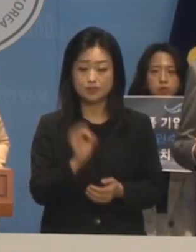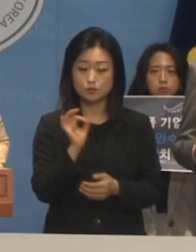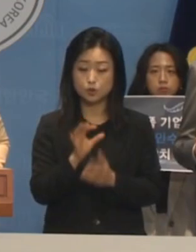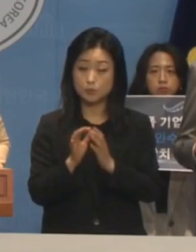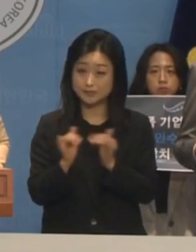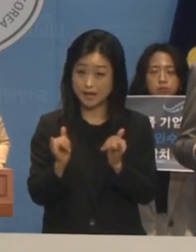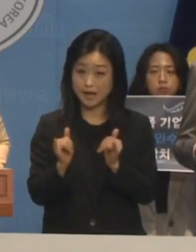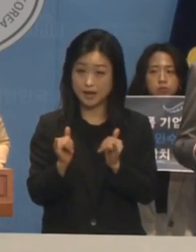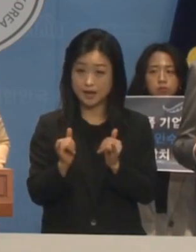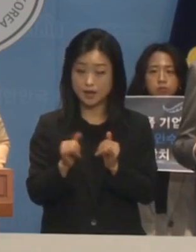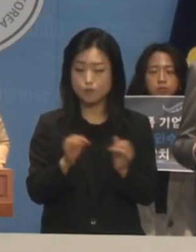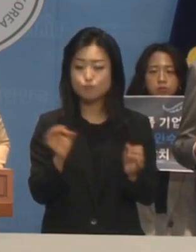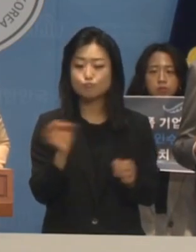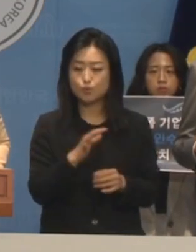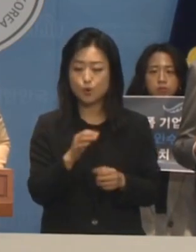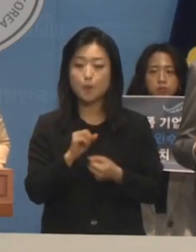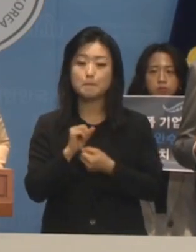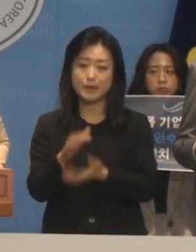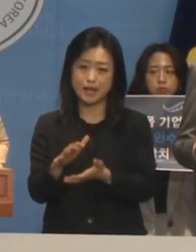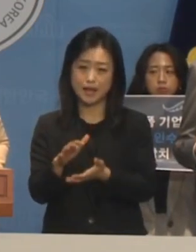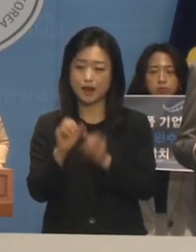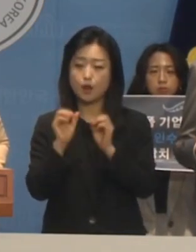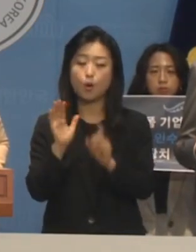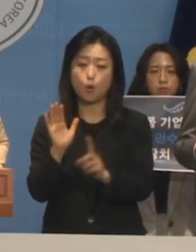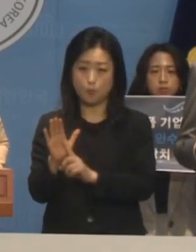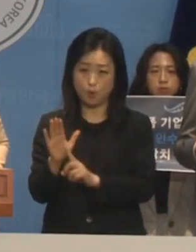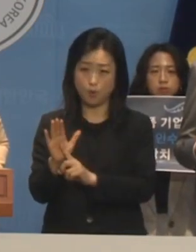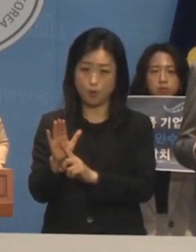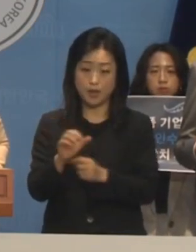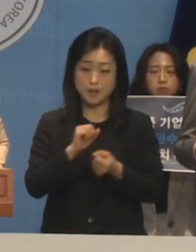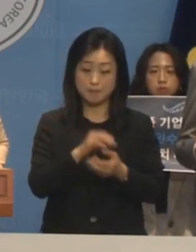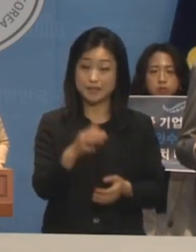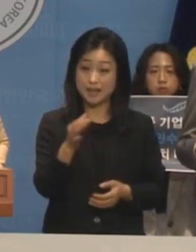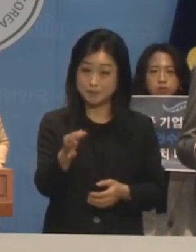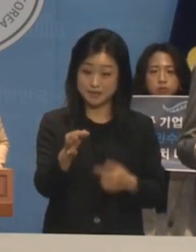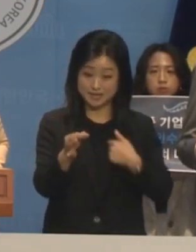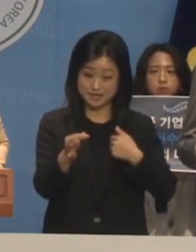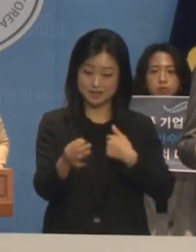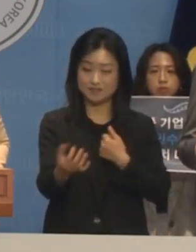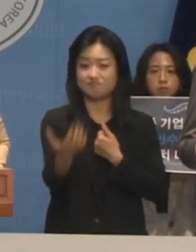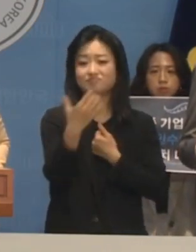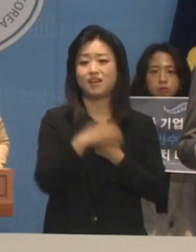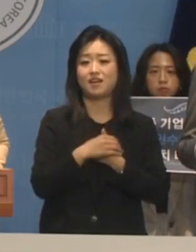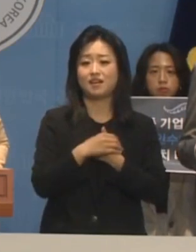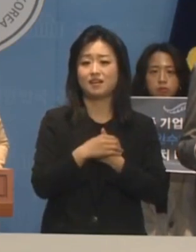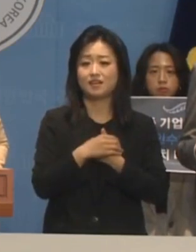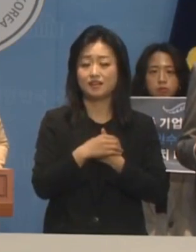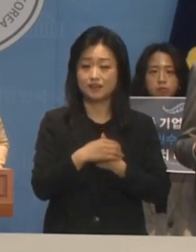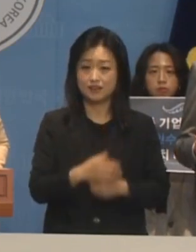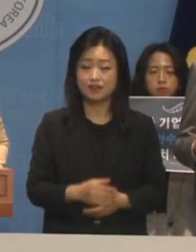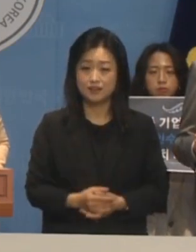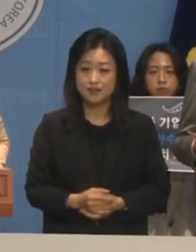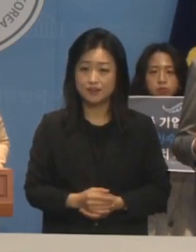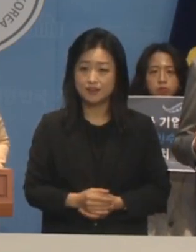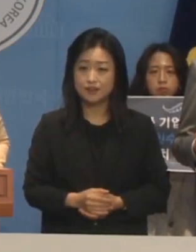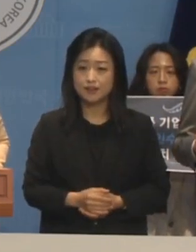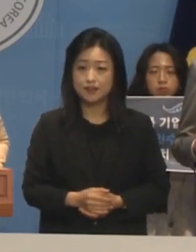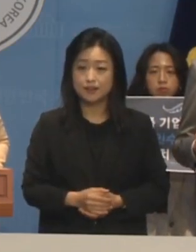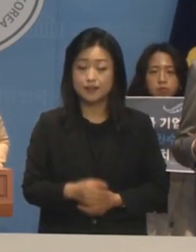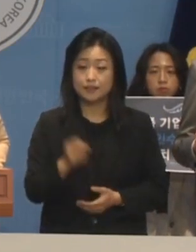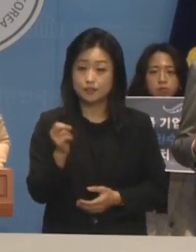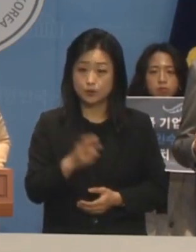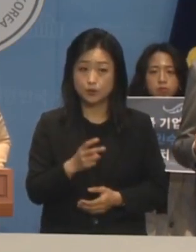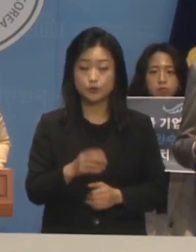소비자들에게는 무료 배달이라는 홍보를 하면서 배달비를 입점 업체에다 전가하고 있습니다.